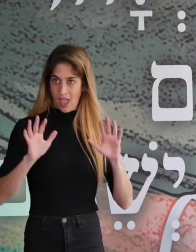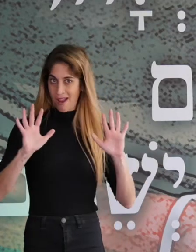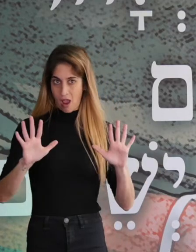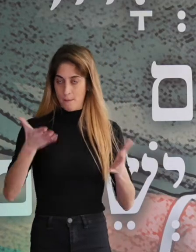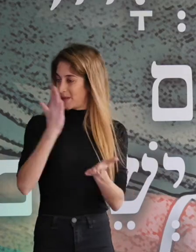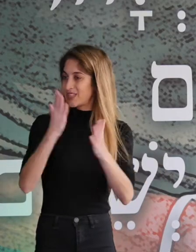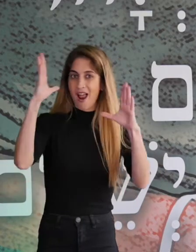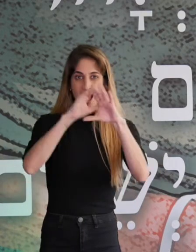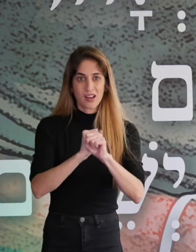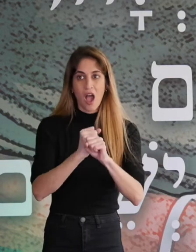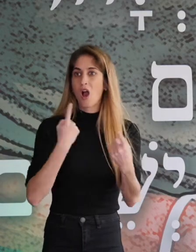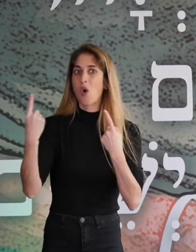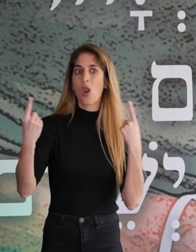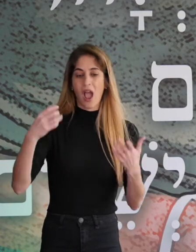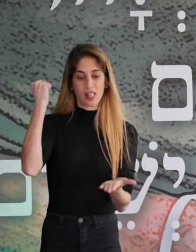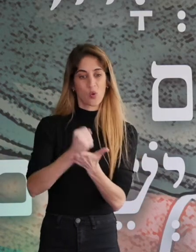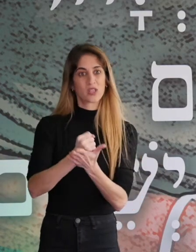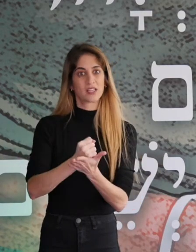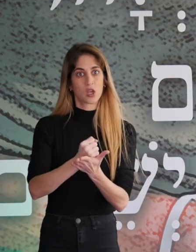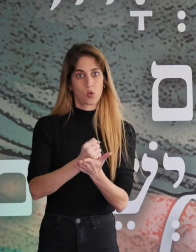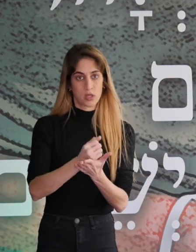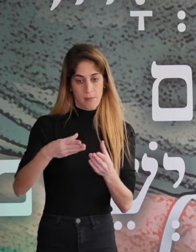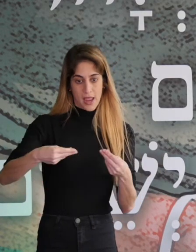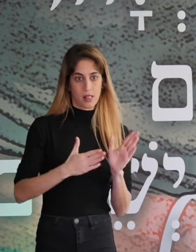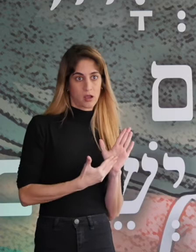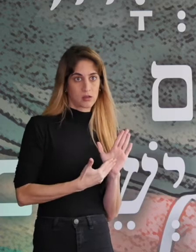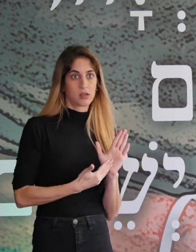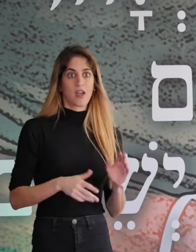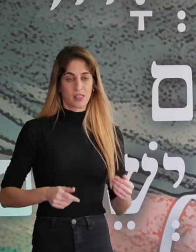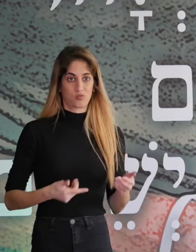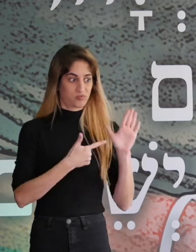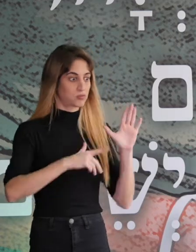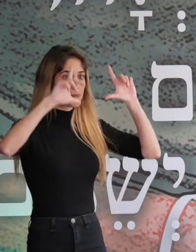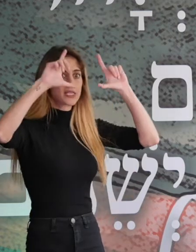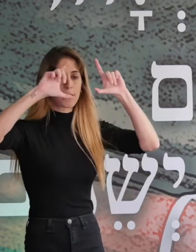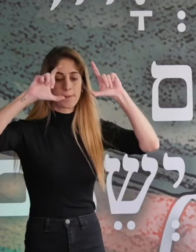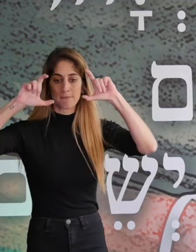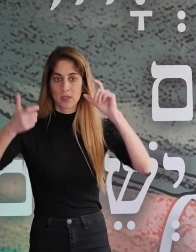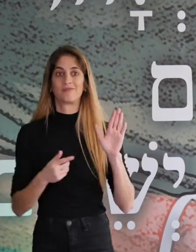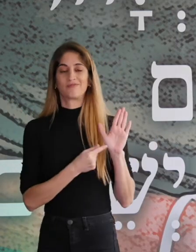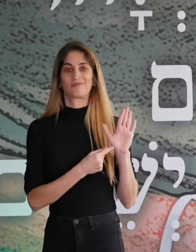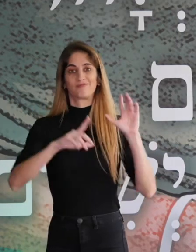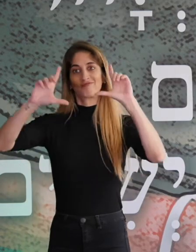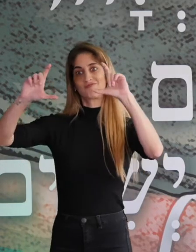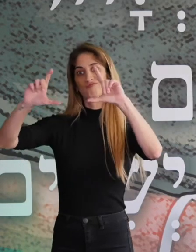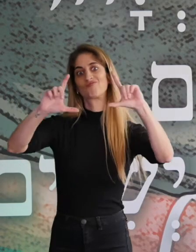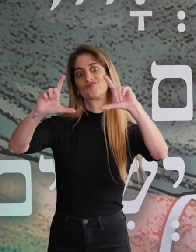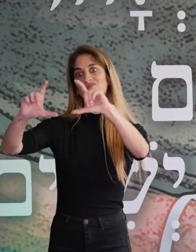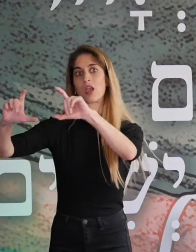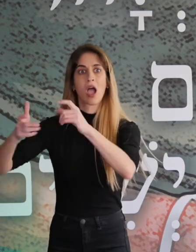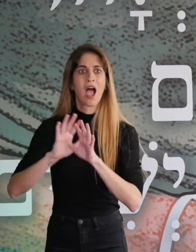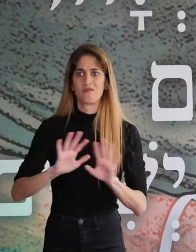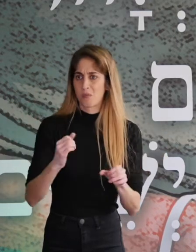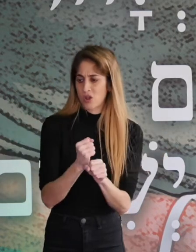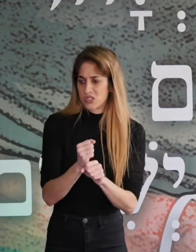הלילה, כל אחד מחזיק את תעודת הזהות שלו, והיינו מצלמים אותם. אבל אף פעם לא באמת עשינו משהו עם